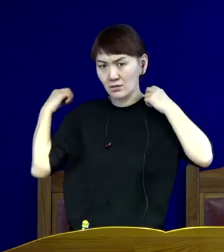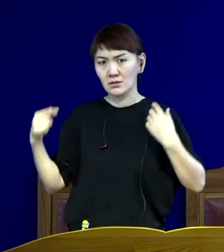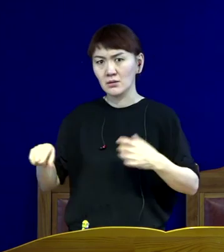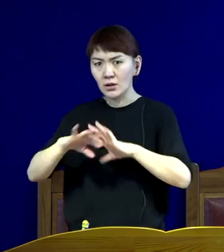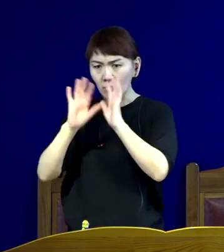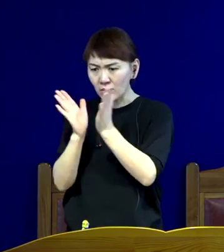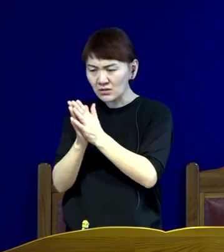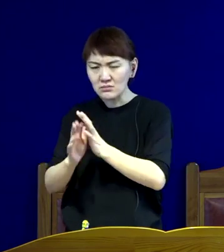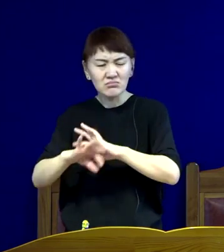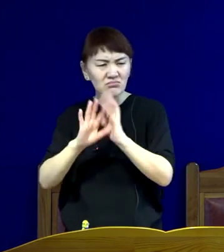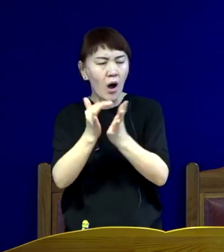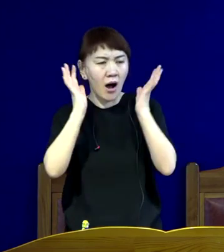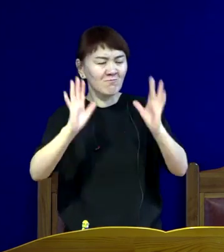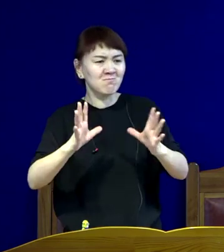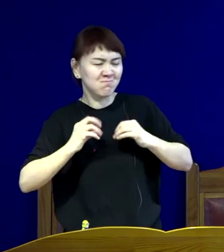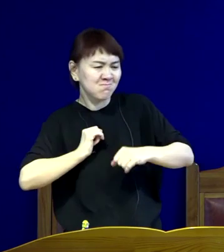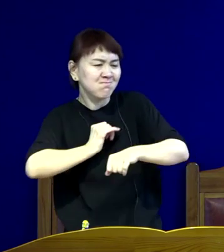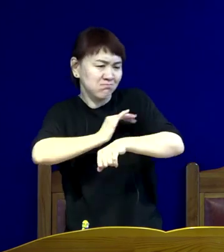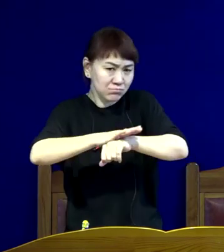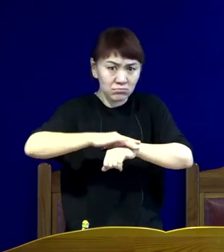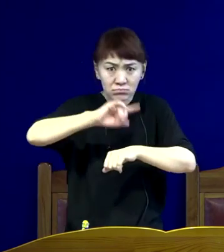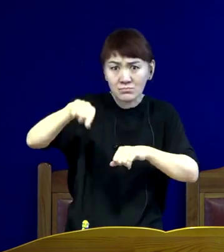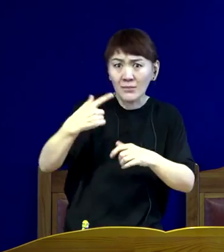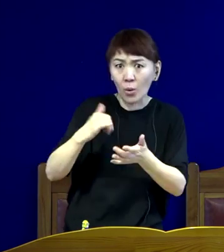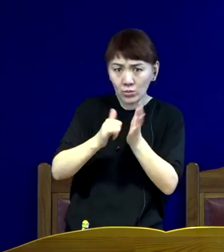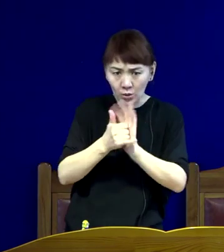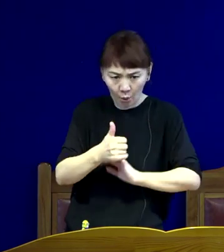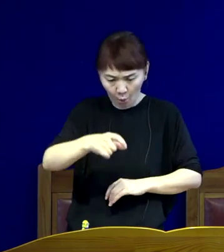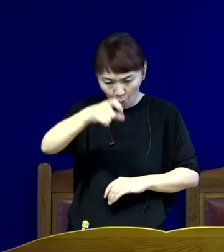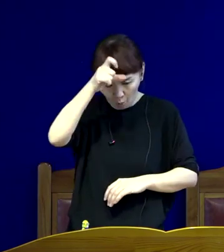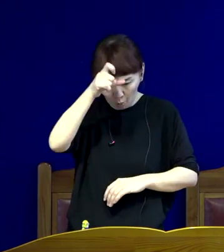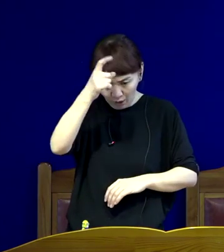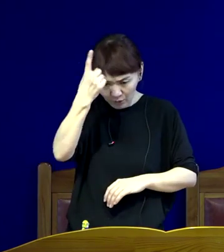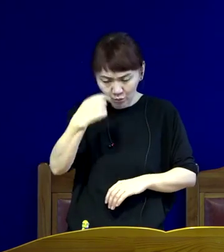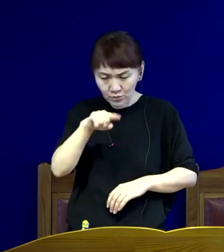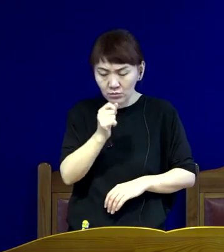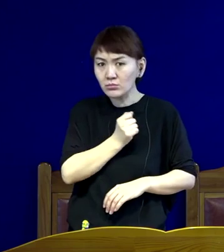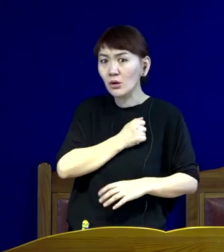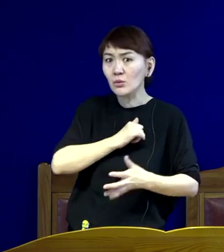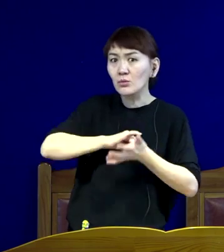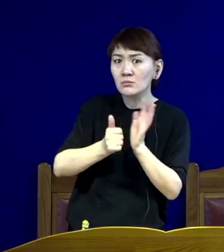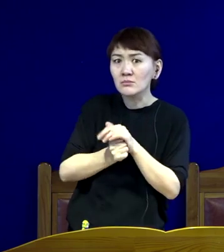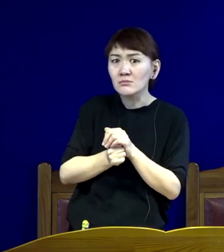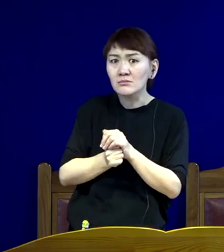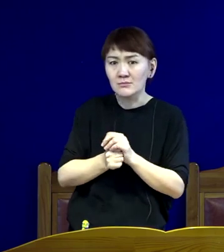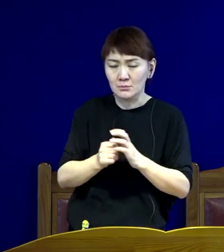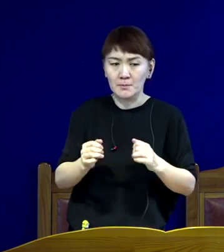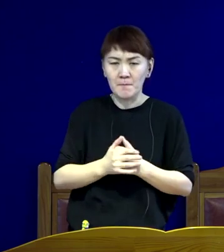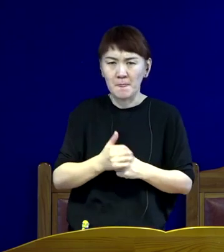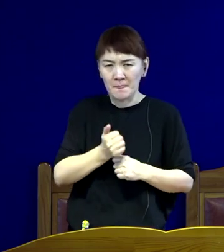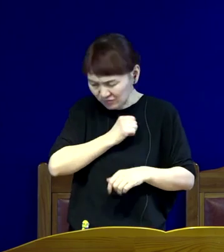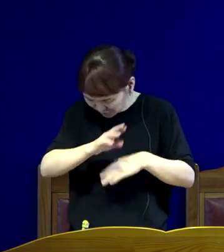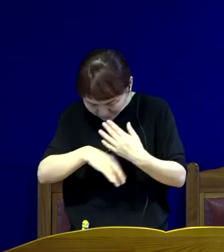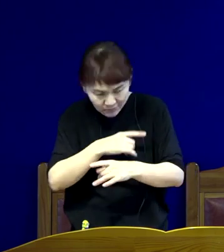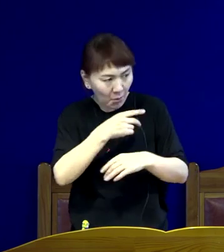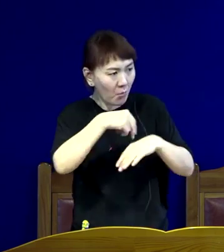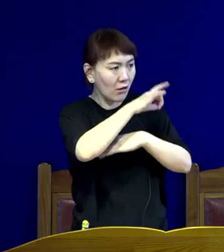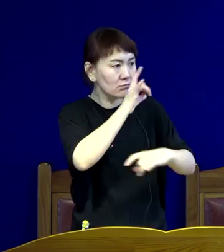уучлах чадсан юм бэ? Тухайн цаг үеийн боолд эд баялагтай айлхам байсан. Боолн зүгтж явсараа Паултаа уулзаад